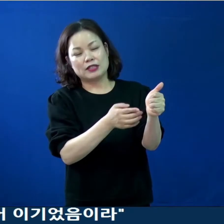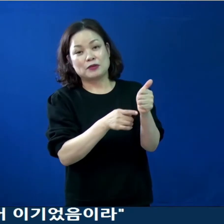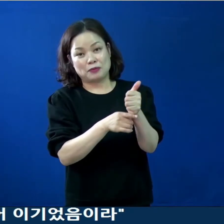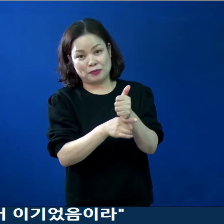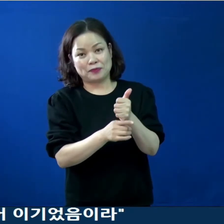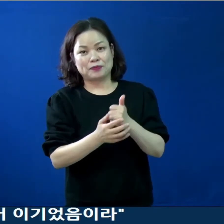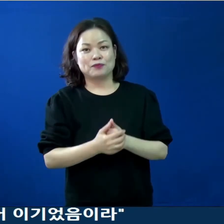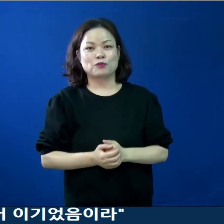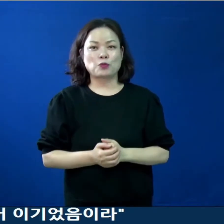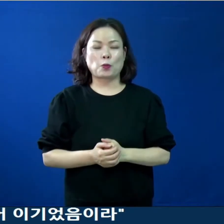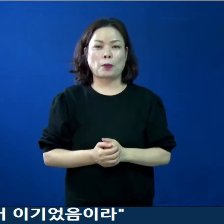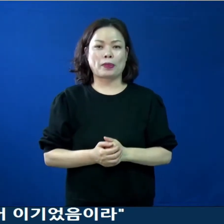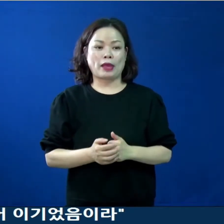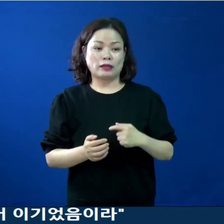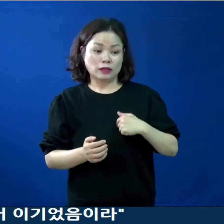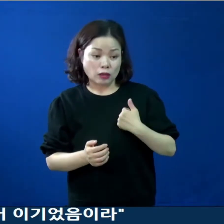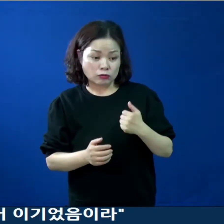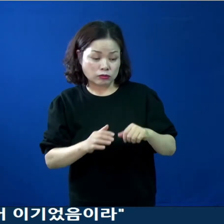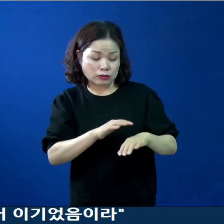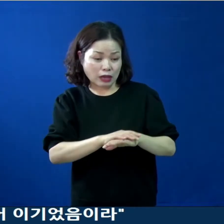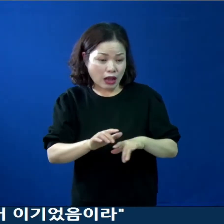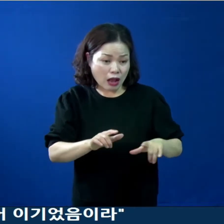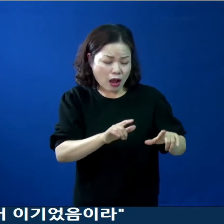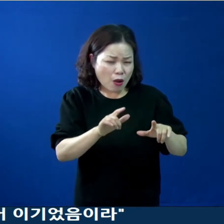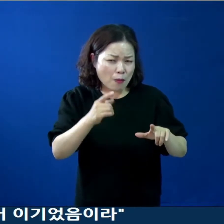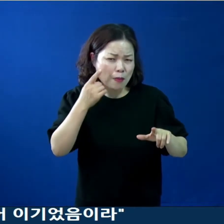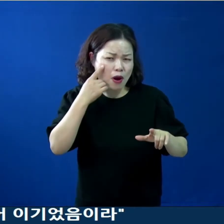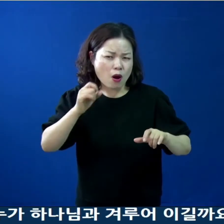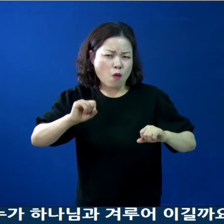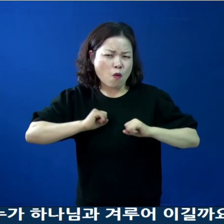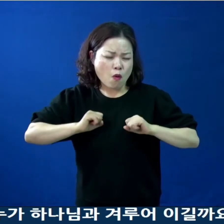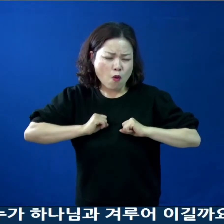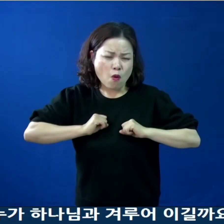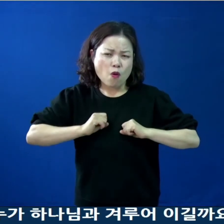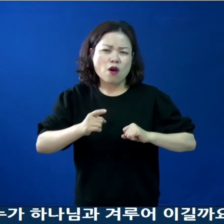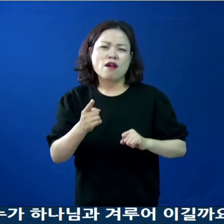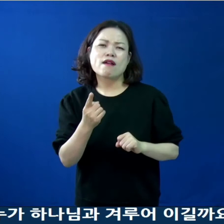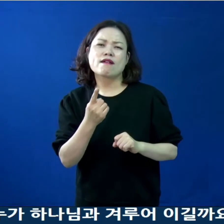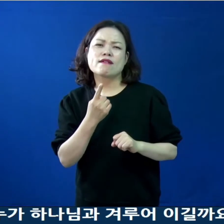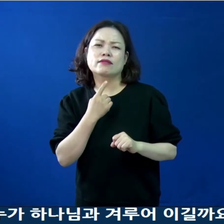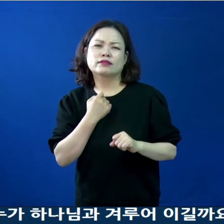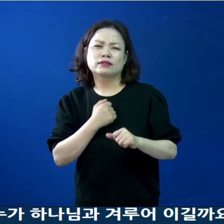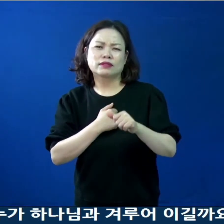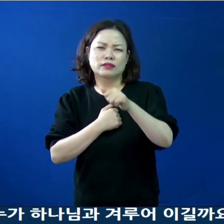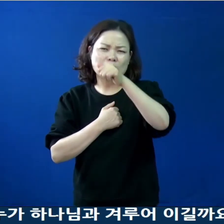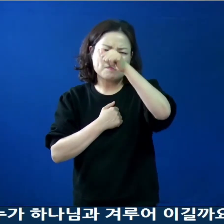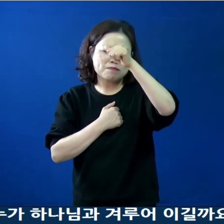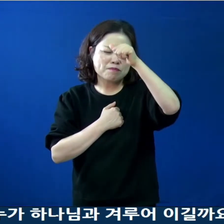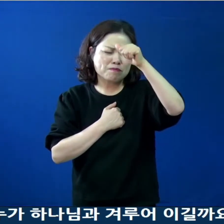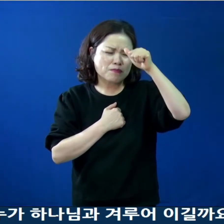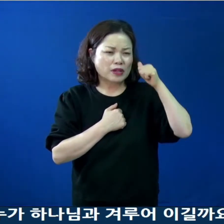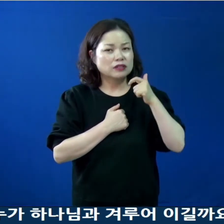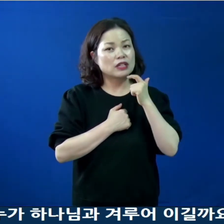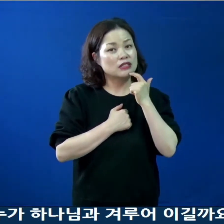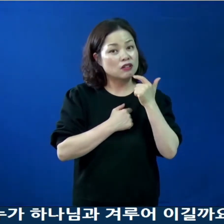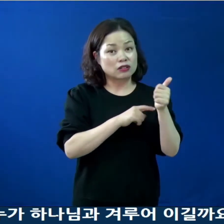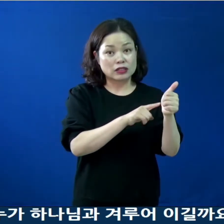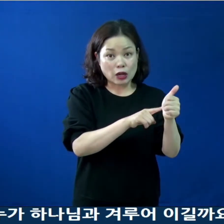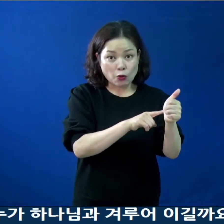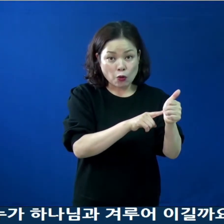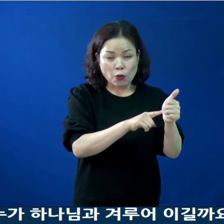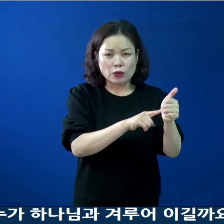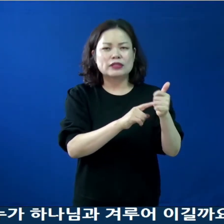거죠. 자기 스스로 잘 살아보려고 힘을 다해 붙잡기를 했던, 일평생 붙잡기를 했던 야곱,